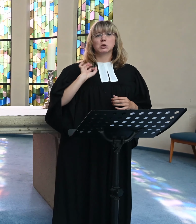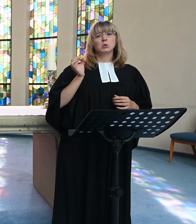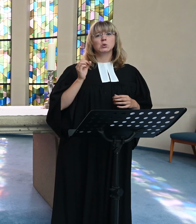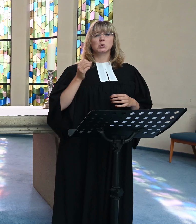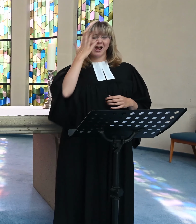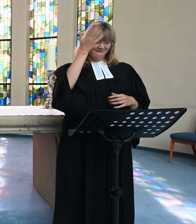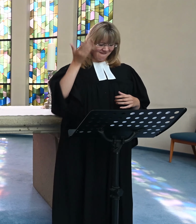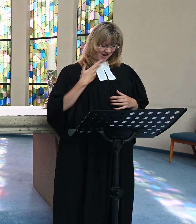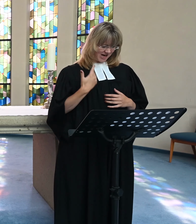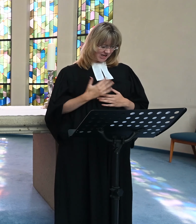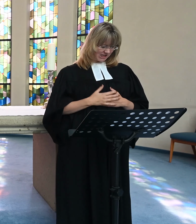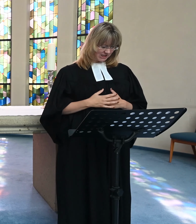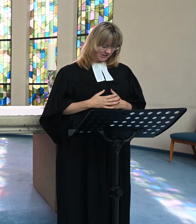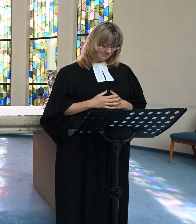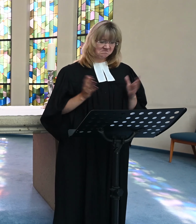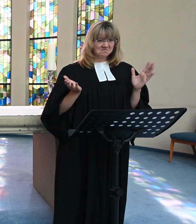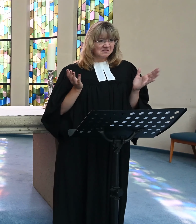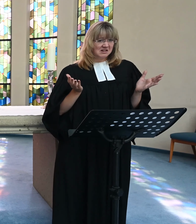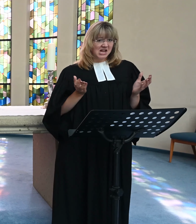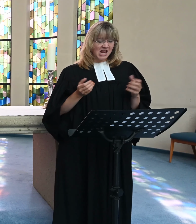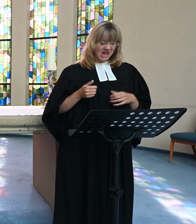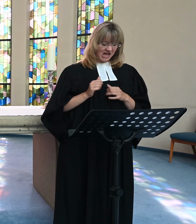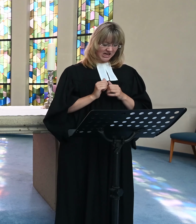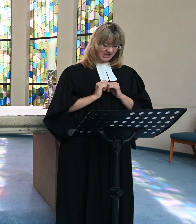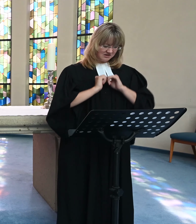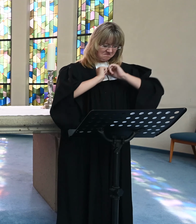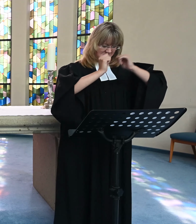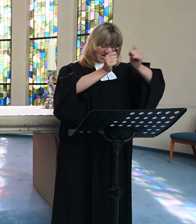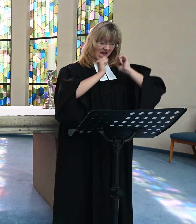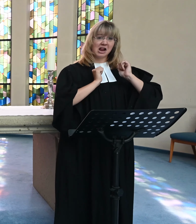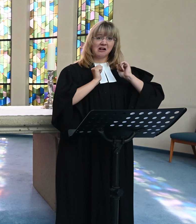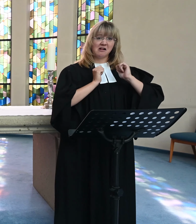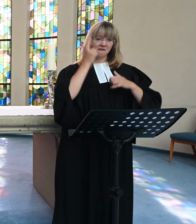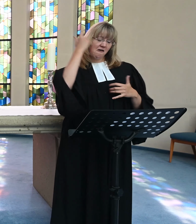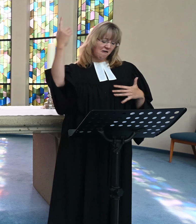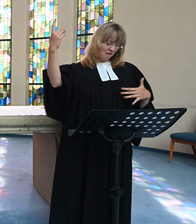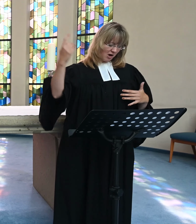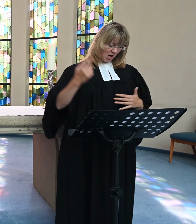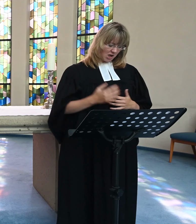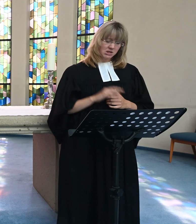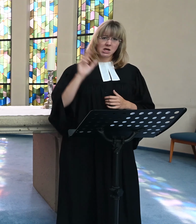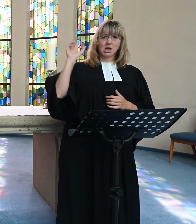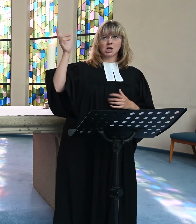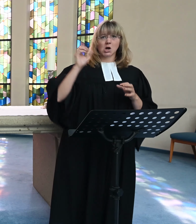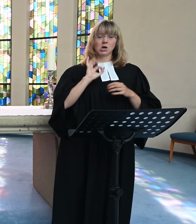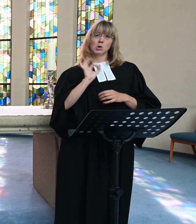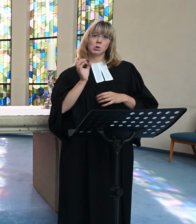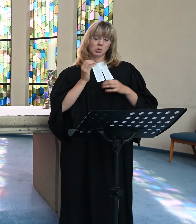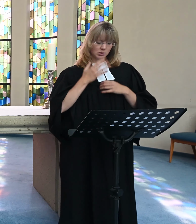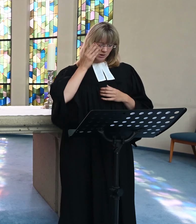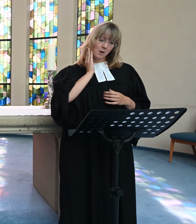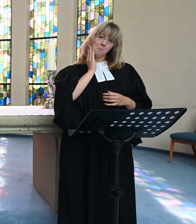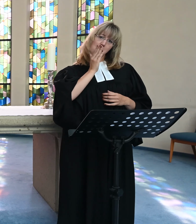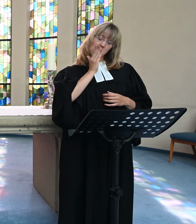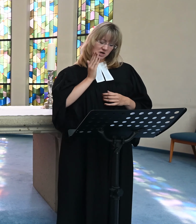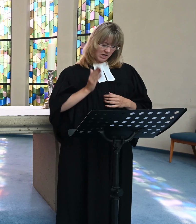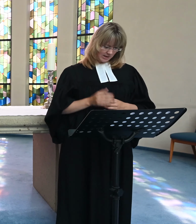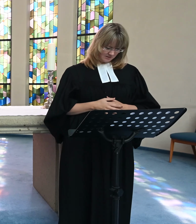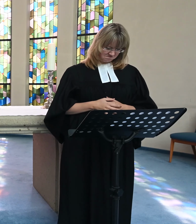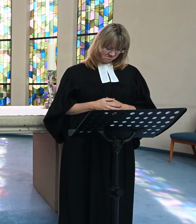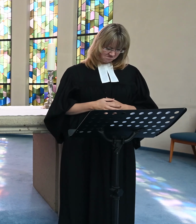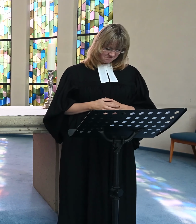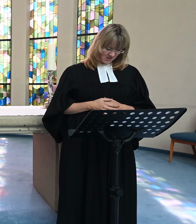vorzustellen. Aber leider gibt es ja auch Mütter, die nicht so sind, wie wir es uns wünschen.